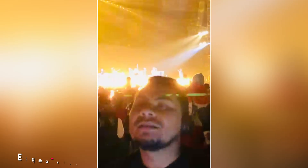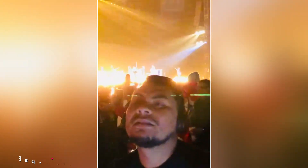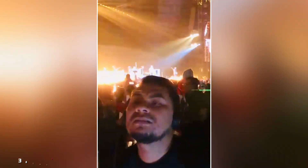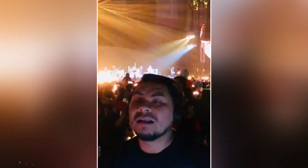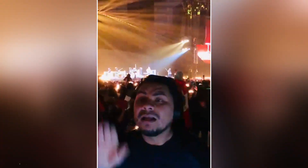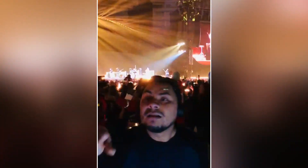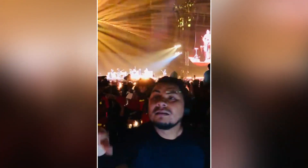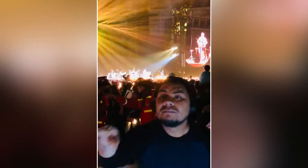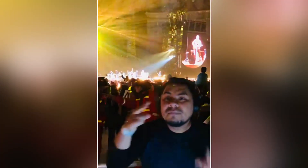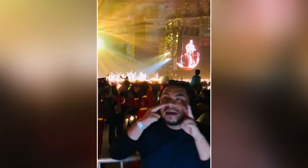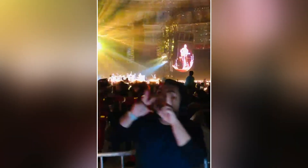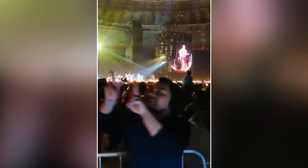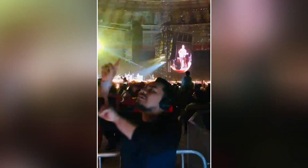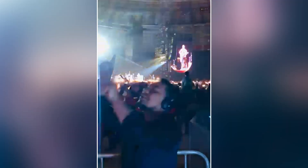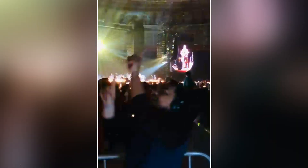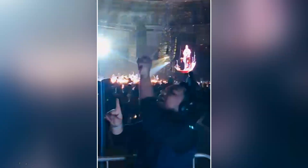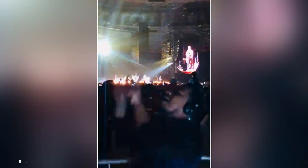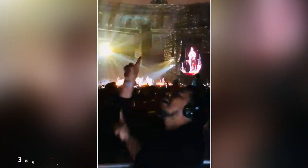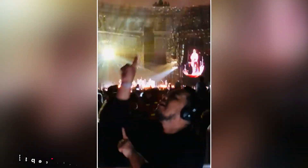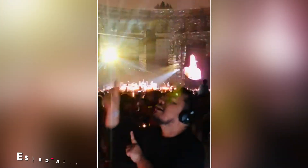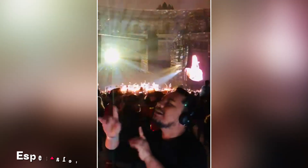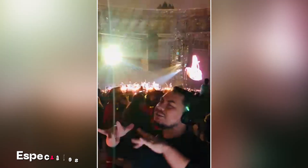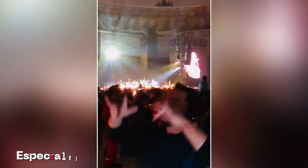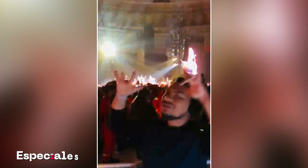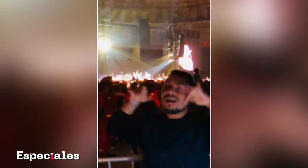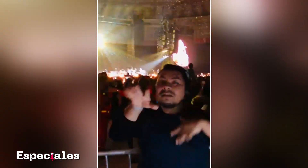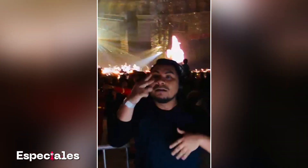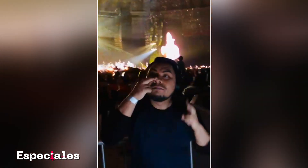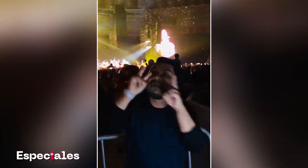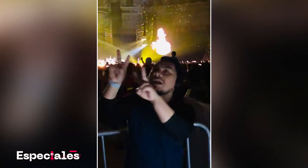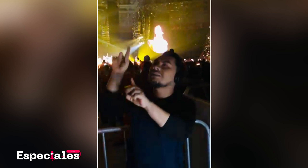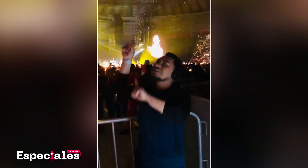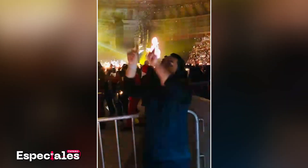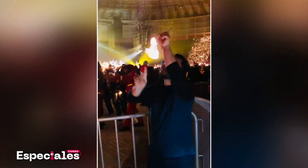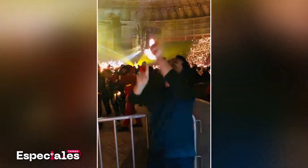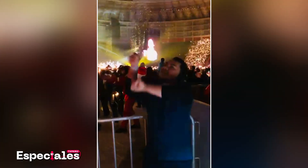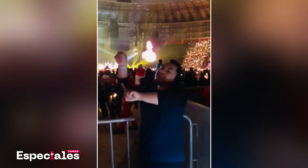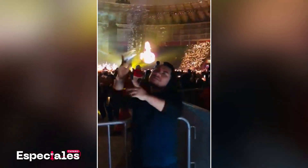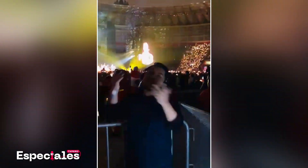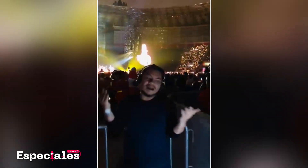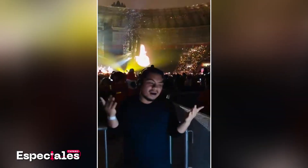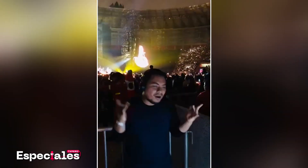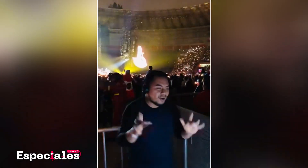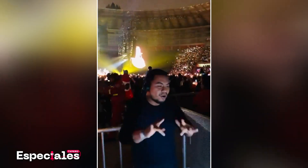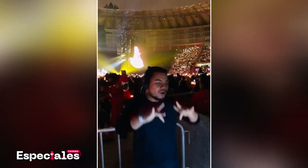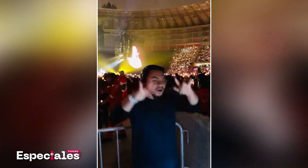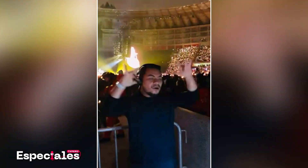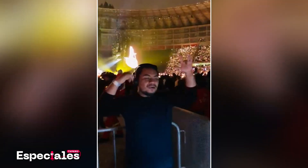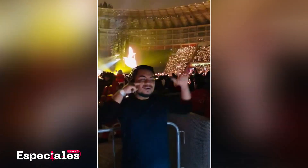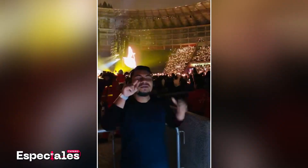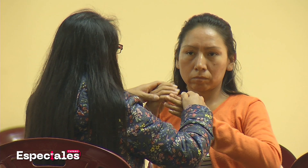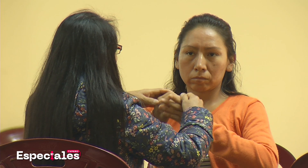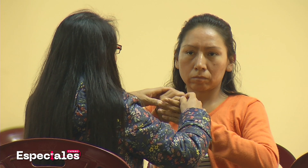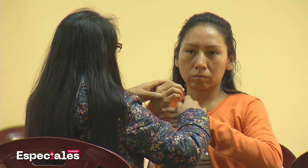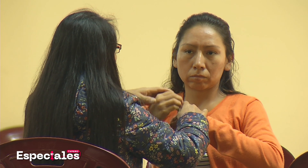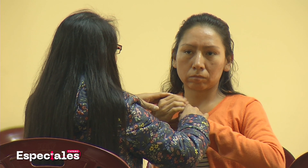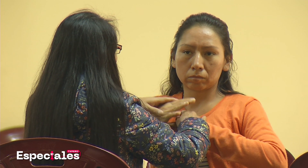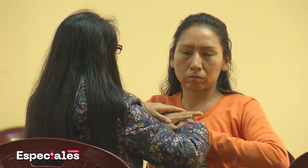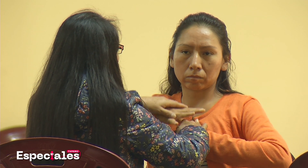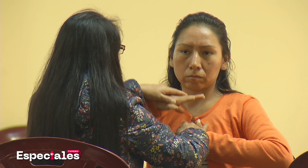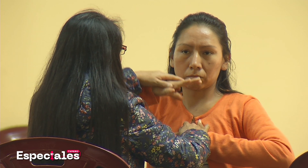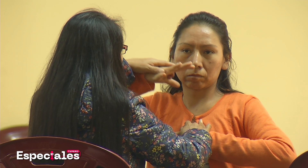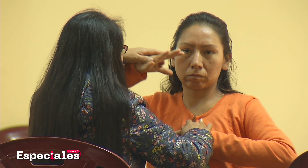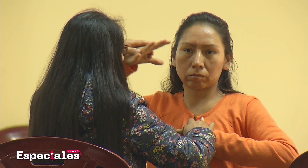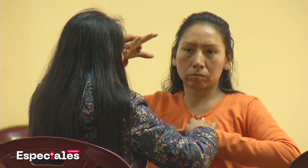señas. Es ponerse en los zapatos del otro, ser respetuosos como parte de la mejora constante en incluir a